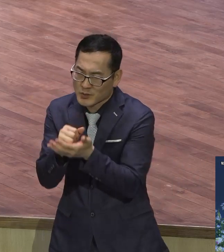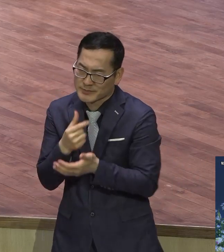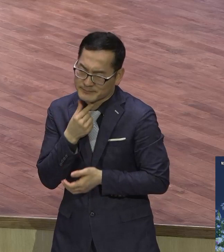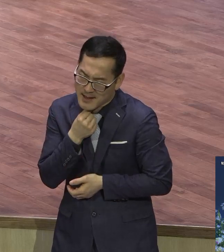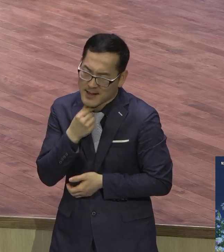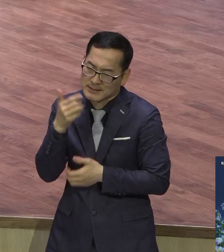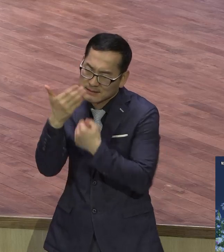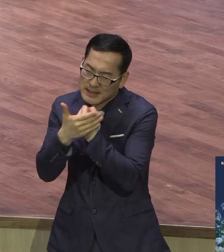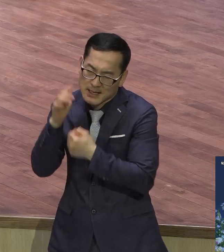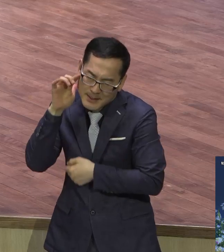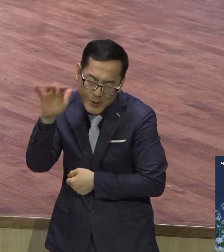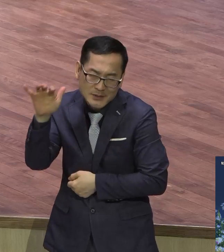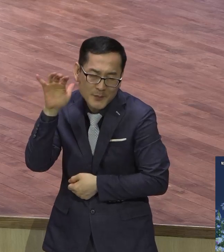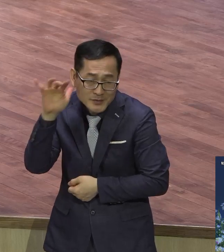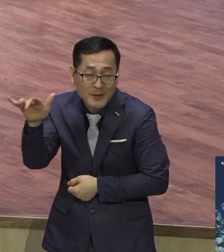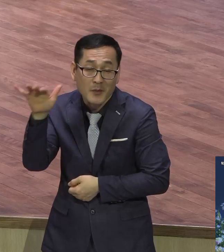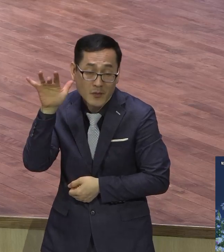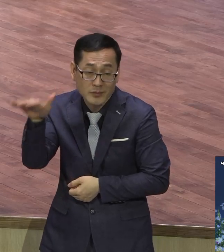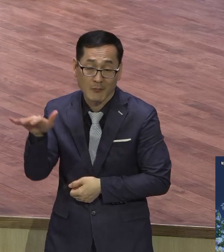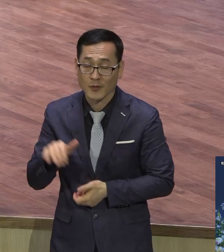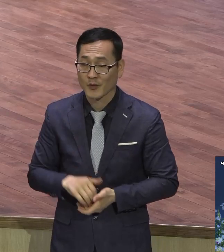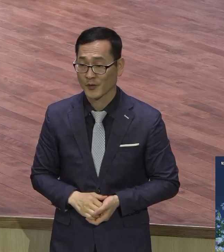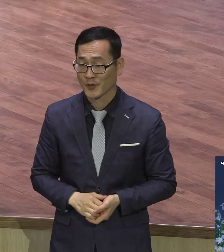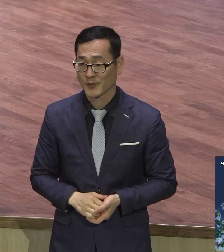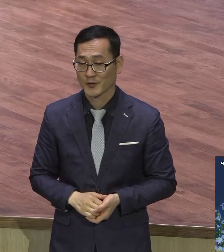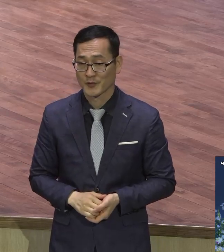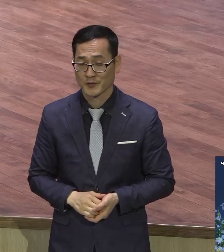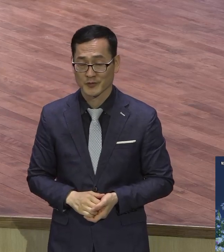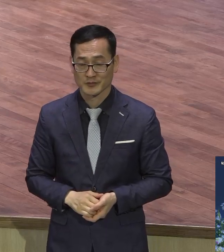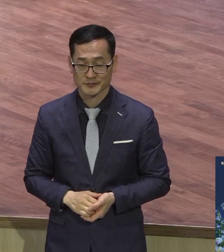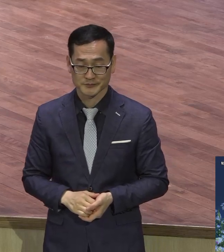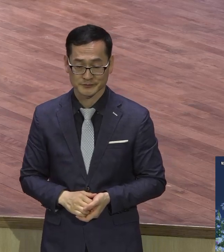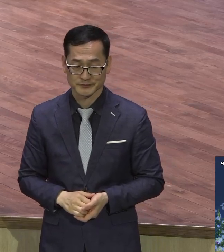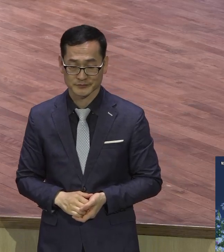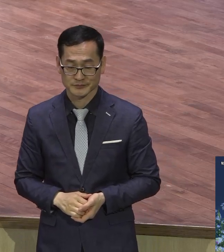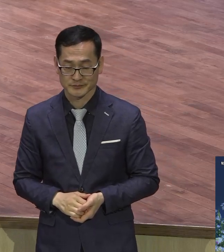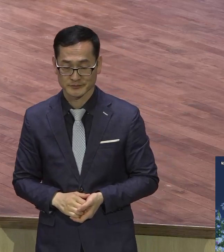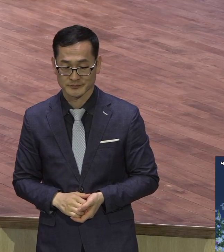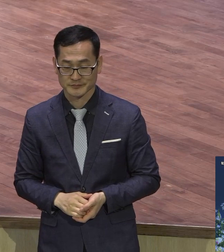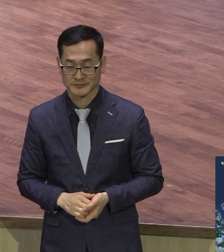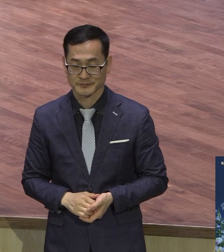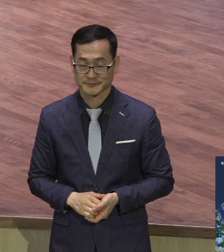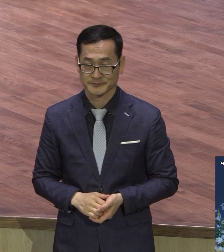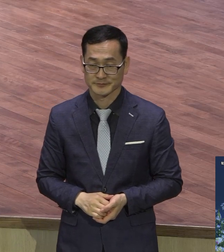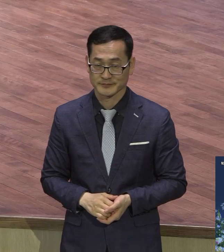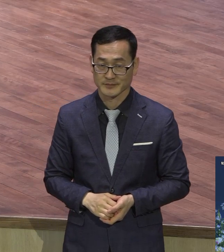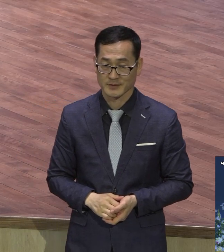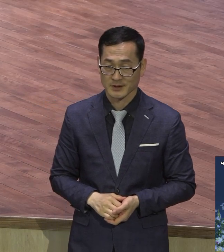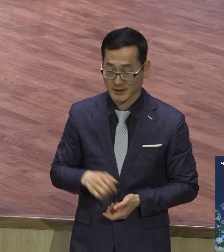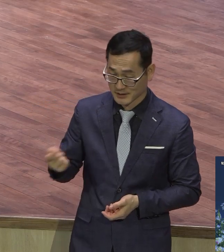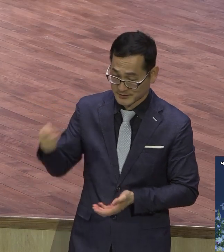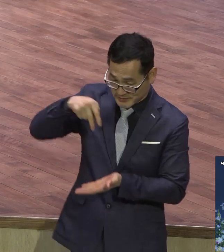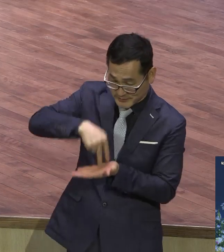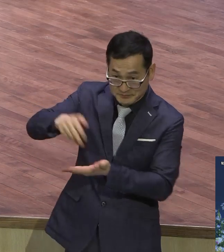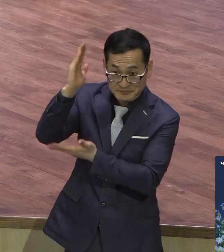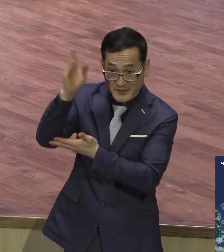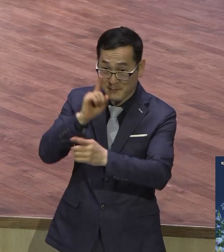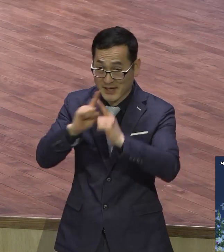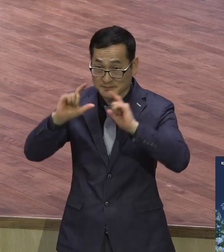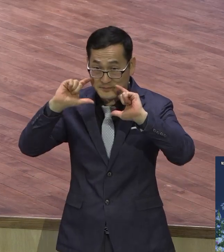은혜를 사모하지요. 예배를 사모하지요. 강단에서 선포에 대한 말씀이 내 귀에 들릴